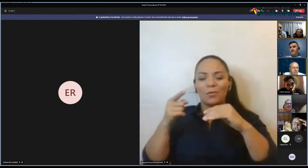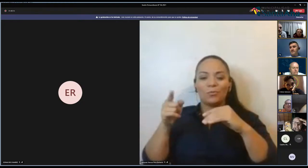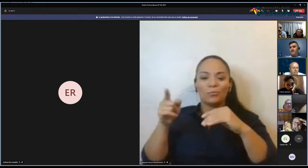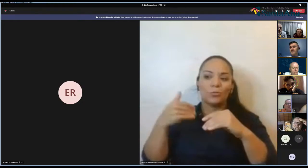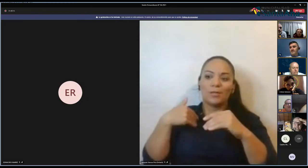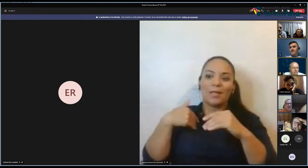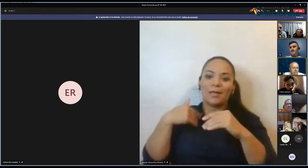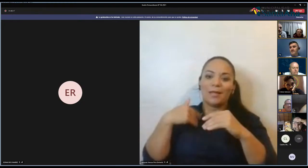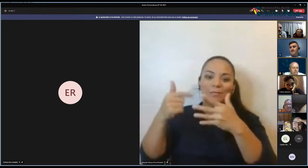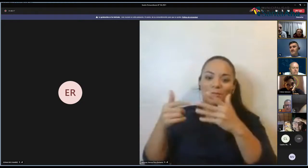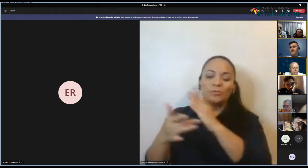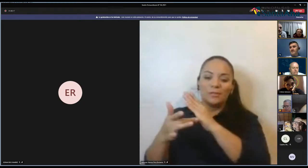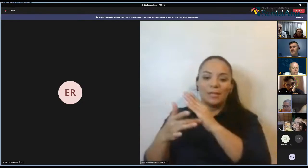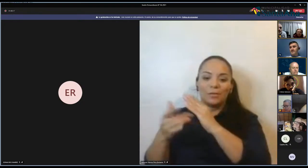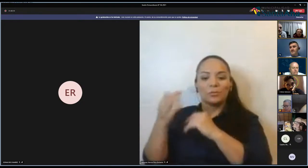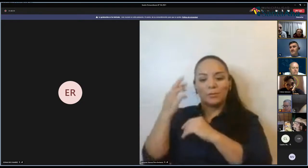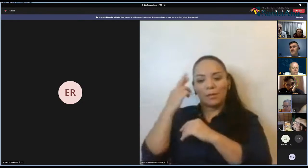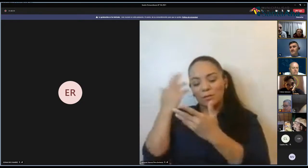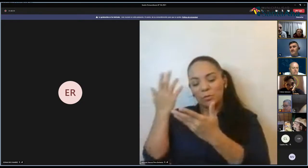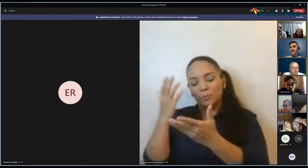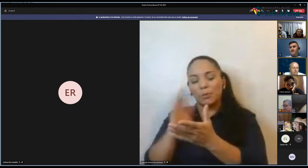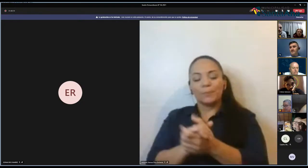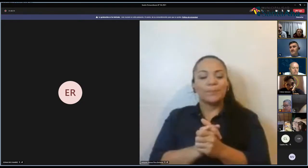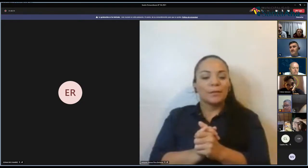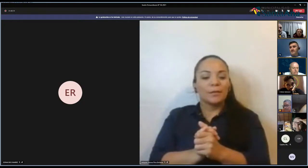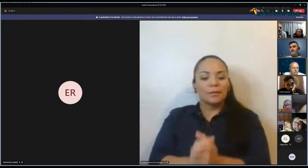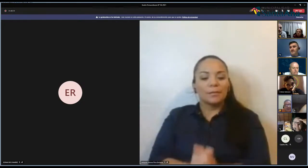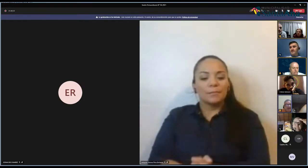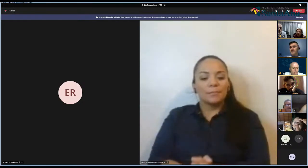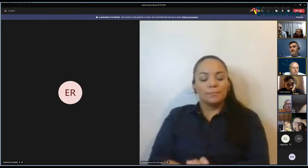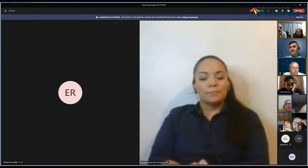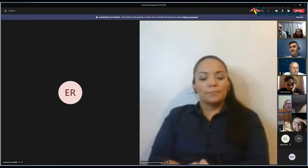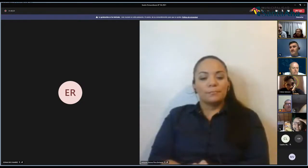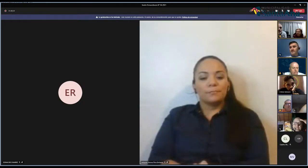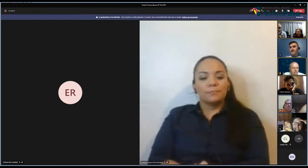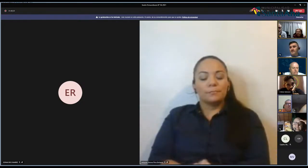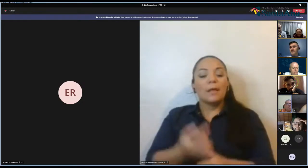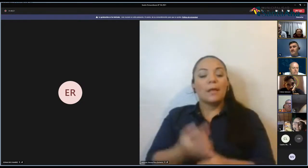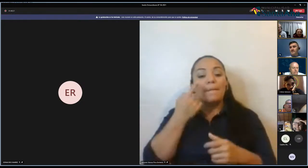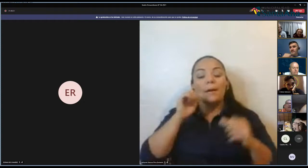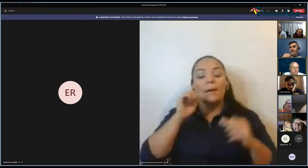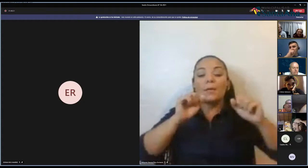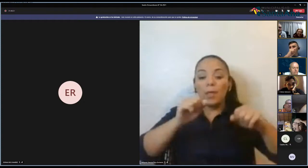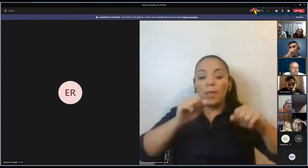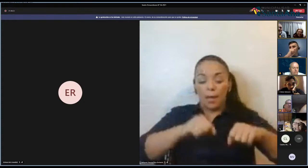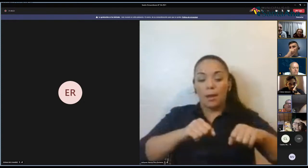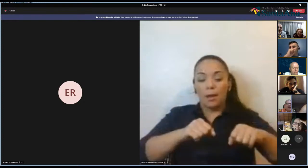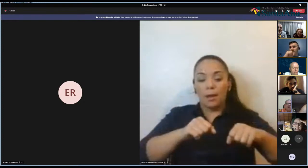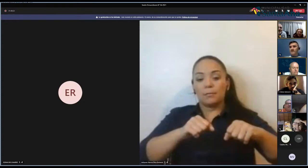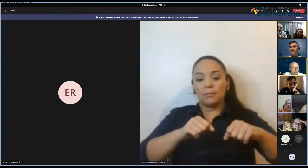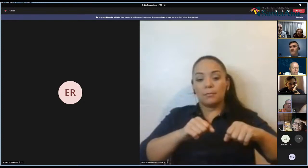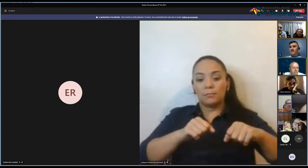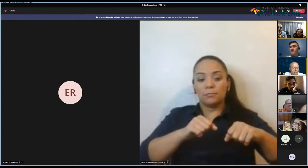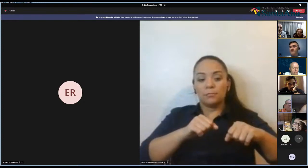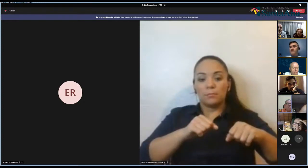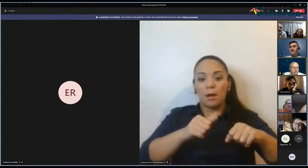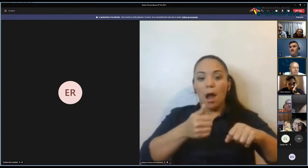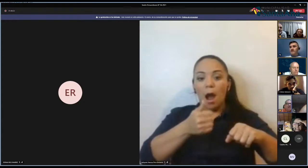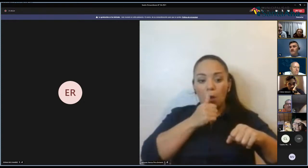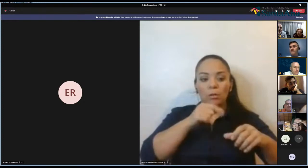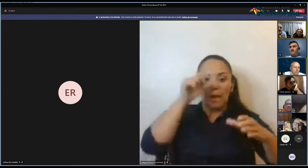tiene toda la razón para que pudieran colocar esas aguas ahí entonces